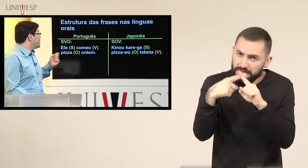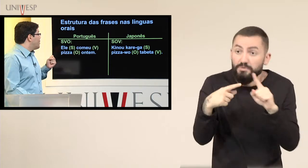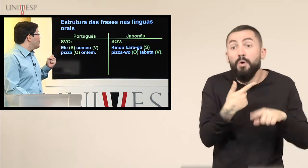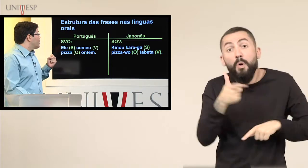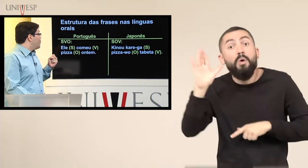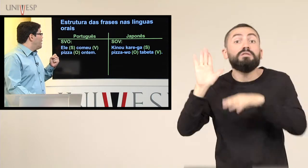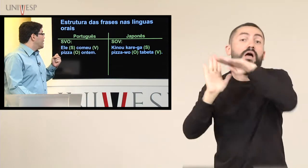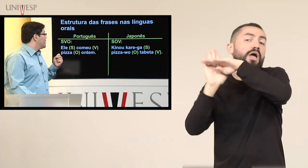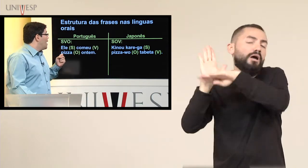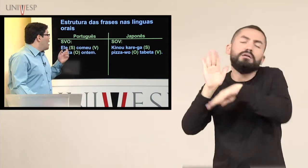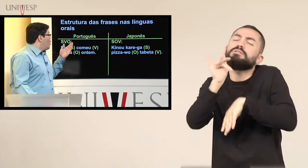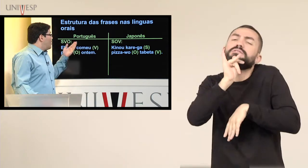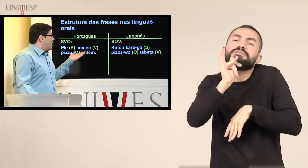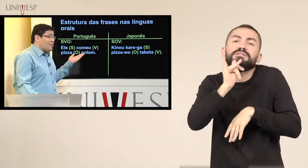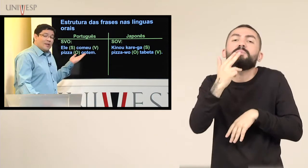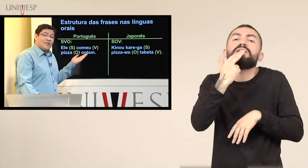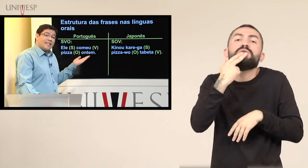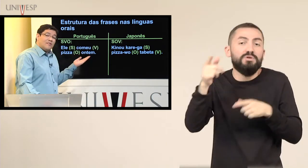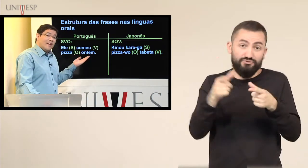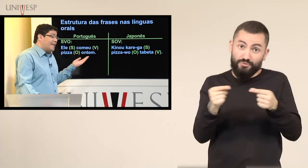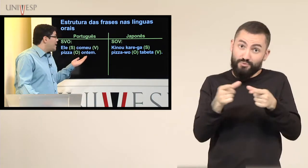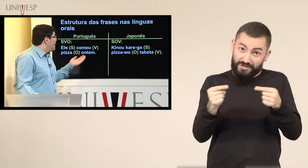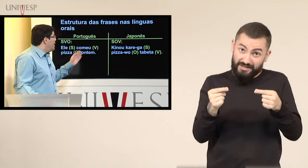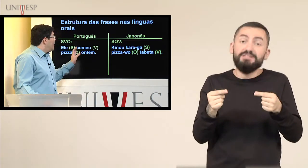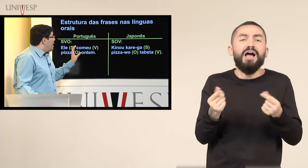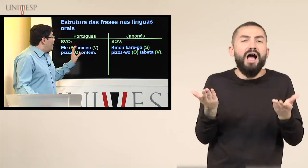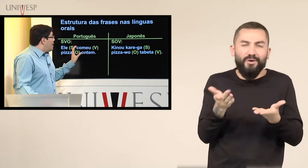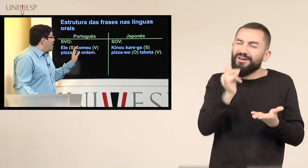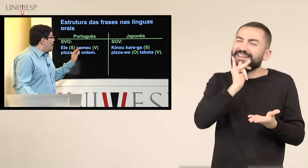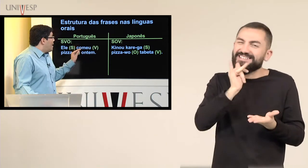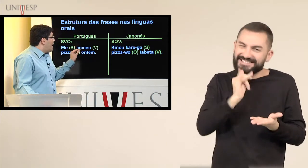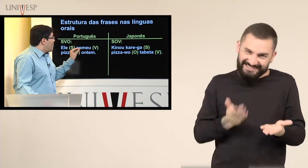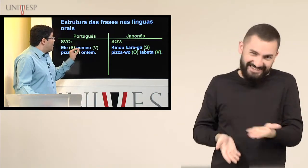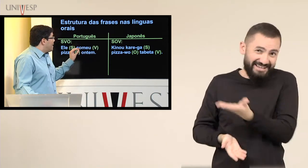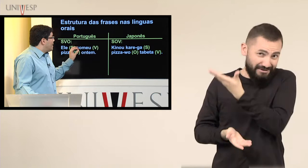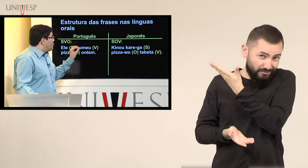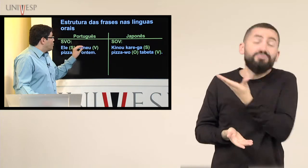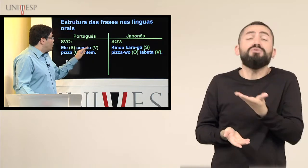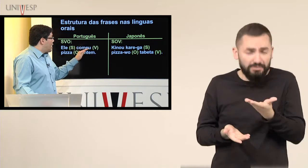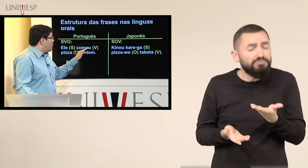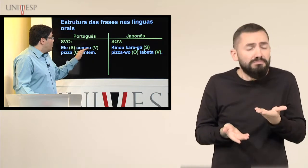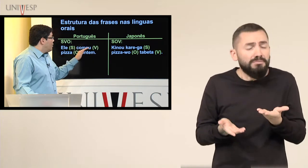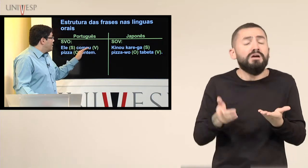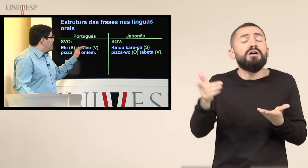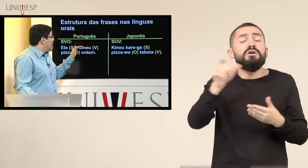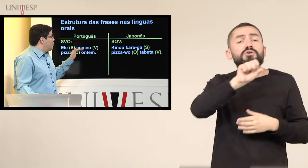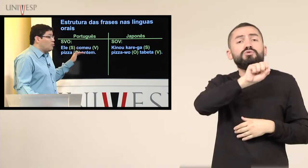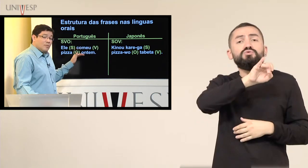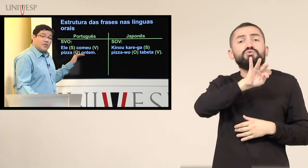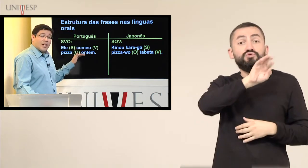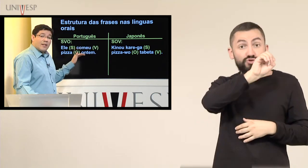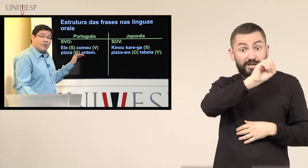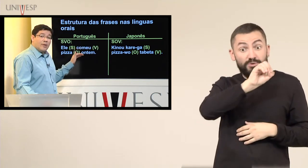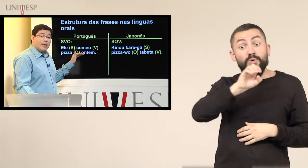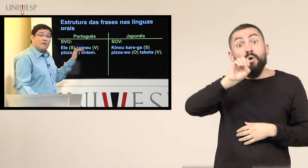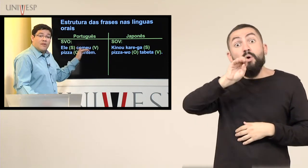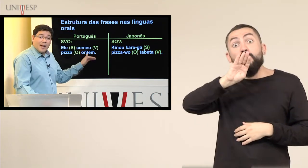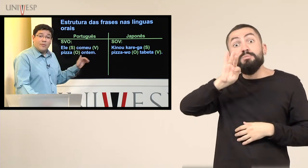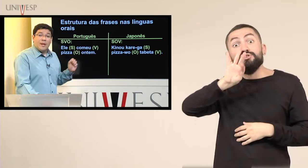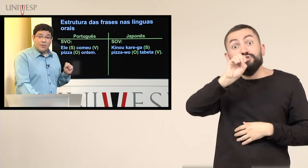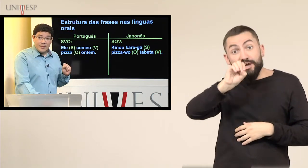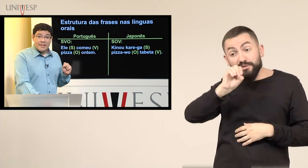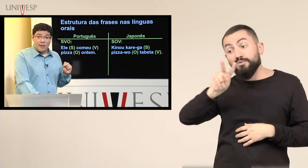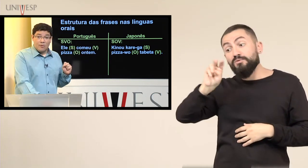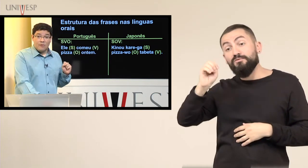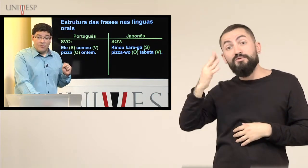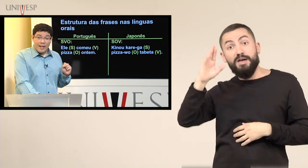por exemplo, o japonês. O exemplo que vocês veem aqui apresenta o sujeito seguido do objeto e o verbo